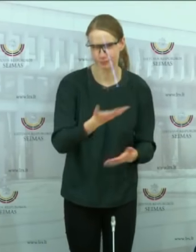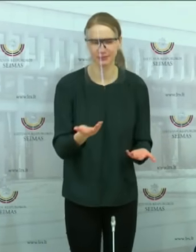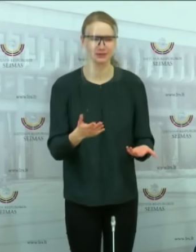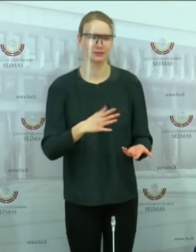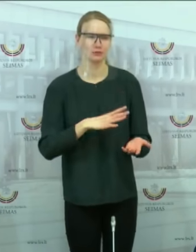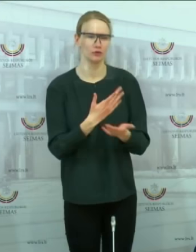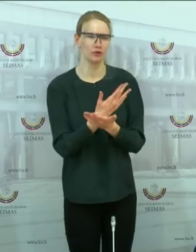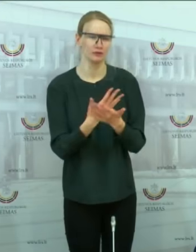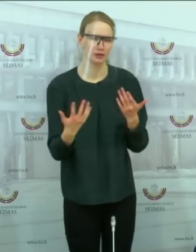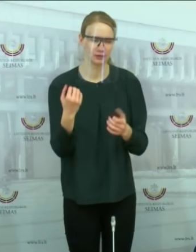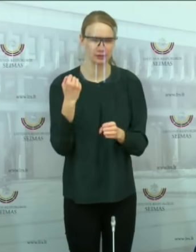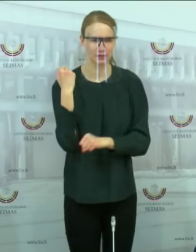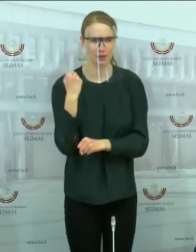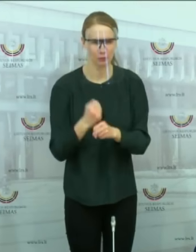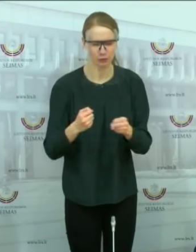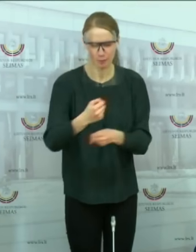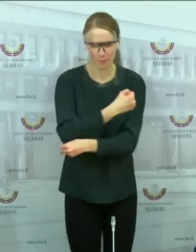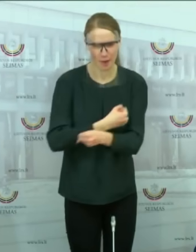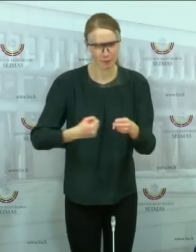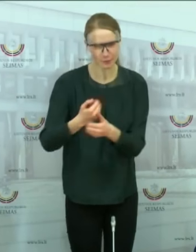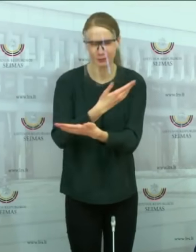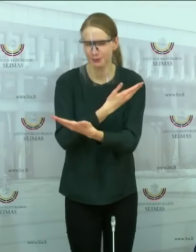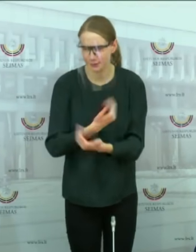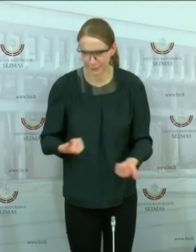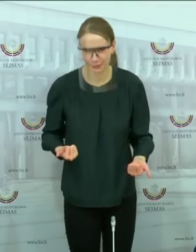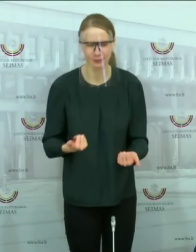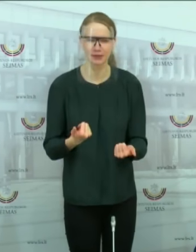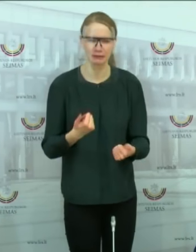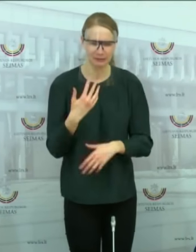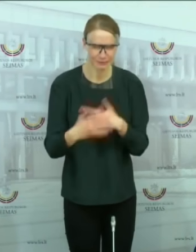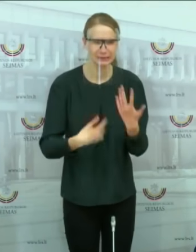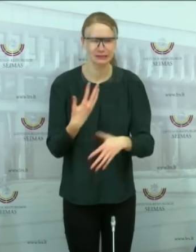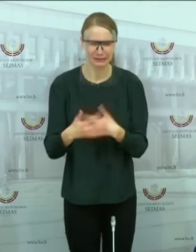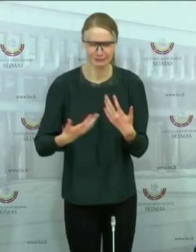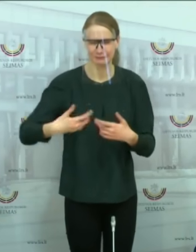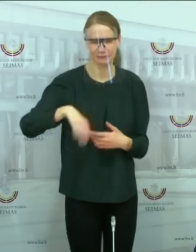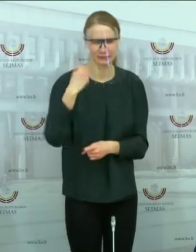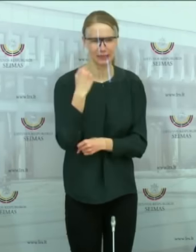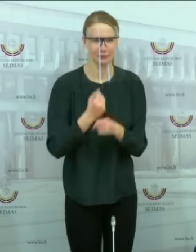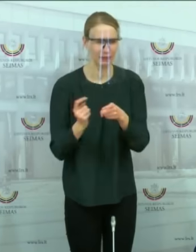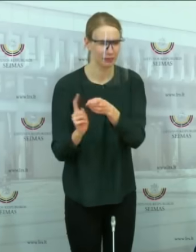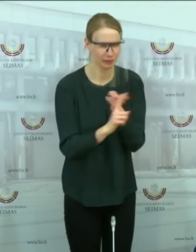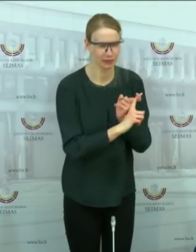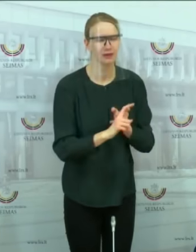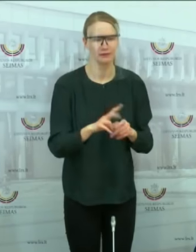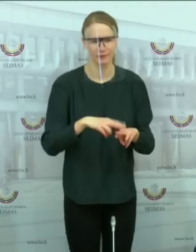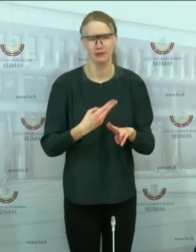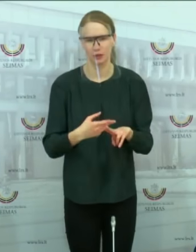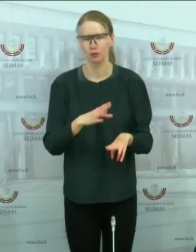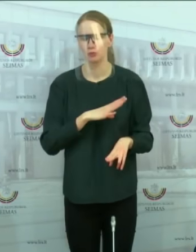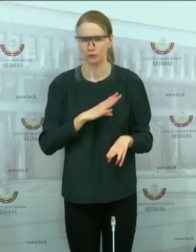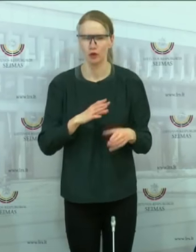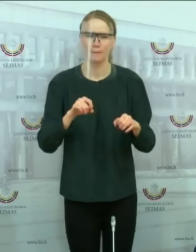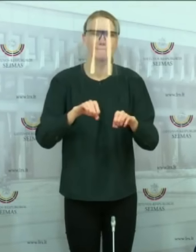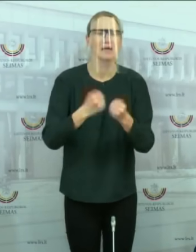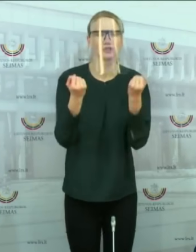ir darbuotojų pamainų nesudarimas ir daugybė įvairiausių kitų dalykų, kurie buvo užfiksuoti. Tikrai pažeidimo lygiai